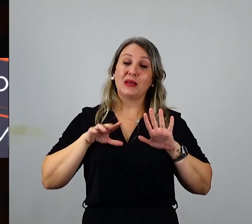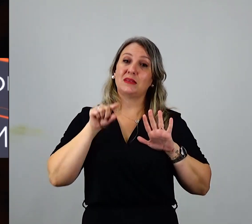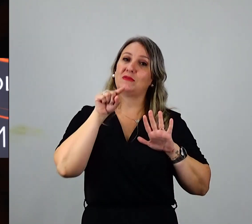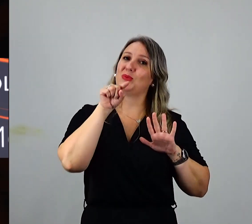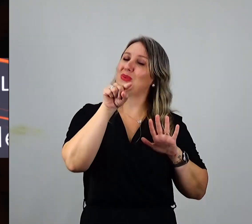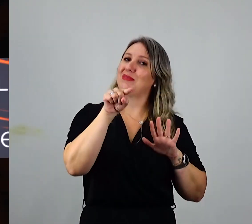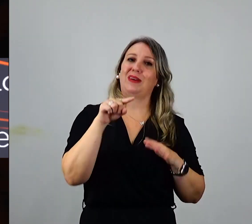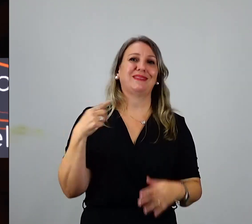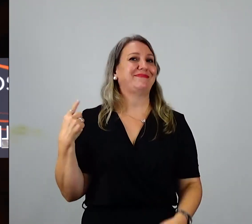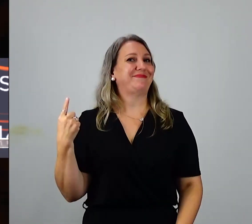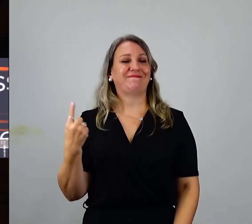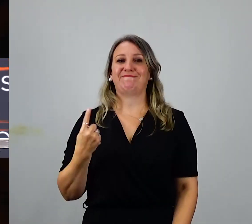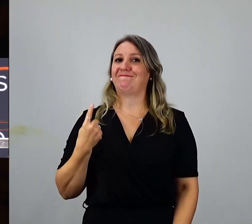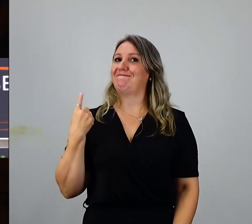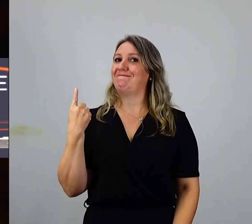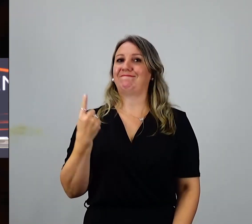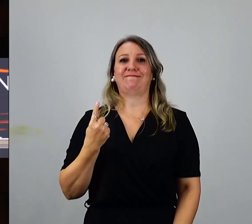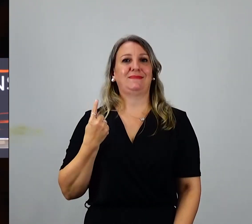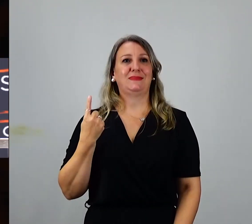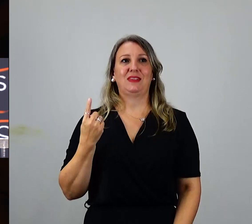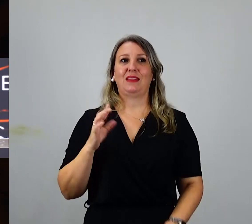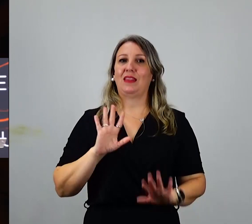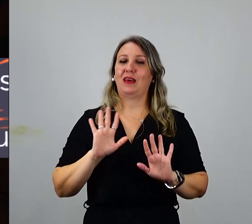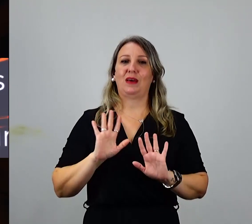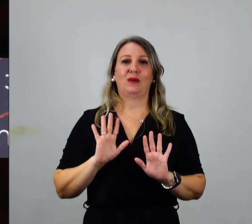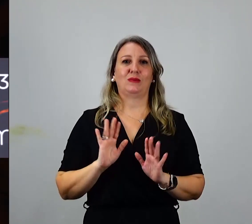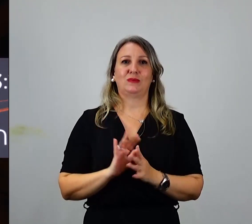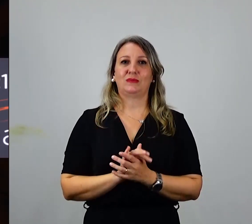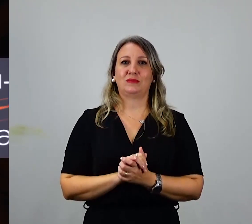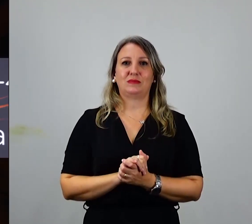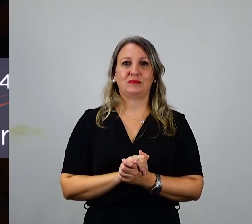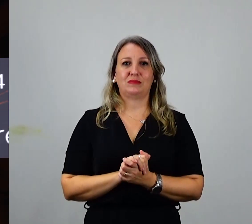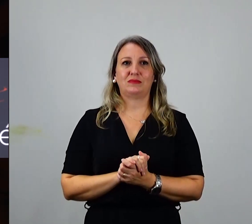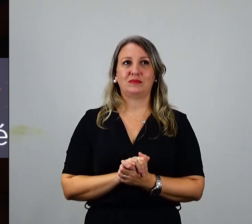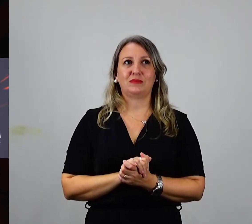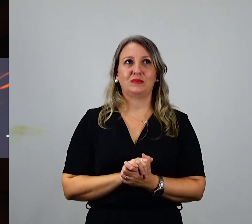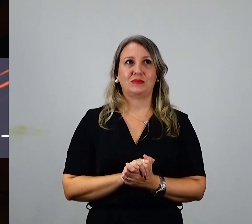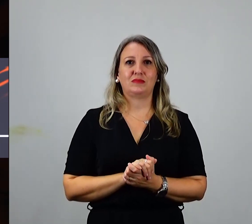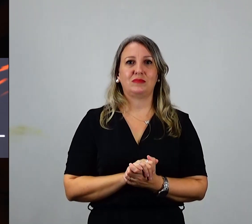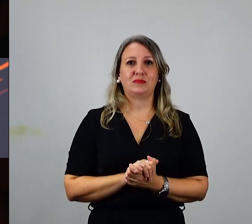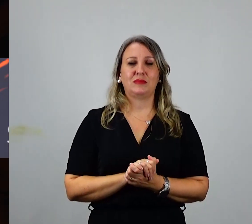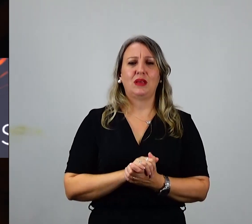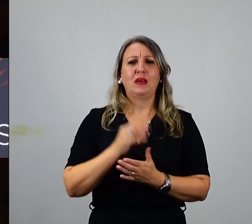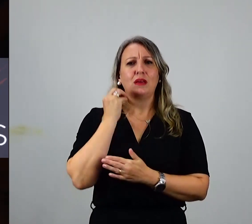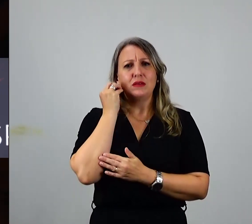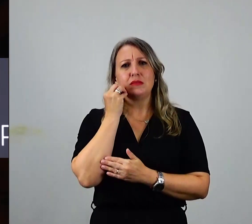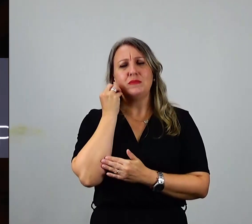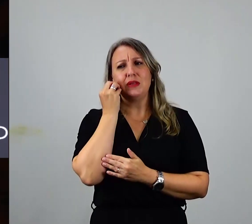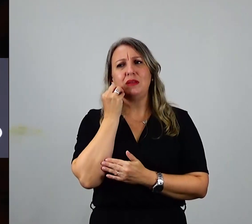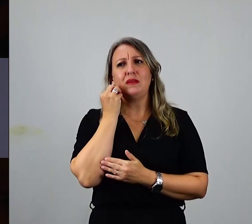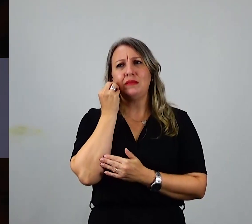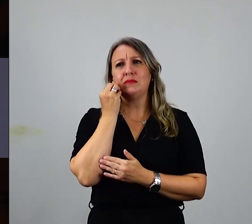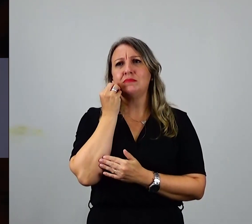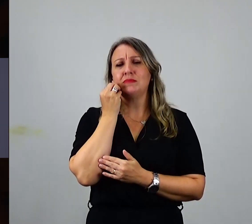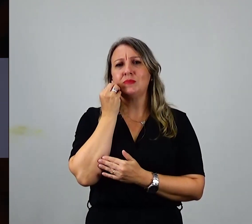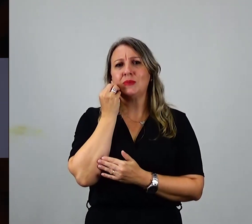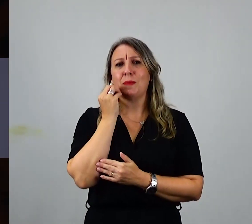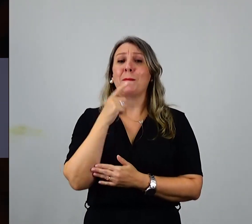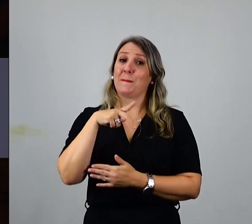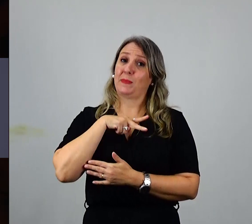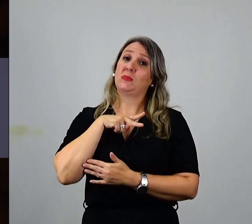Você não está sozinho nisso. Por um lado, é uma experiência que você precisa ter com o